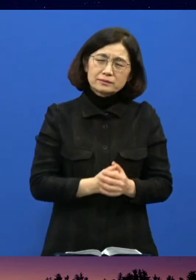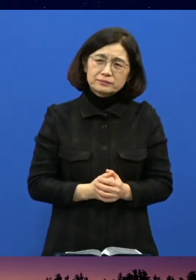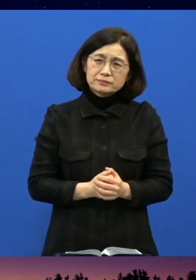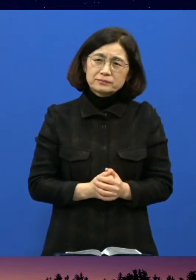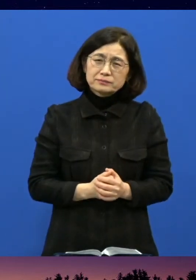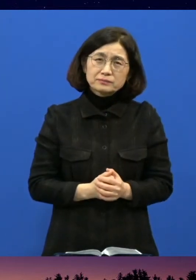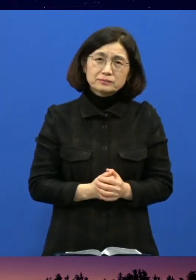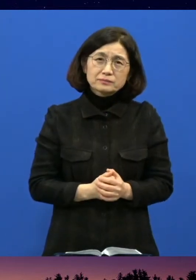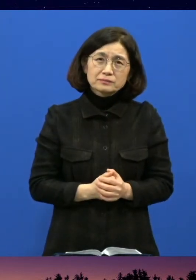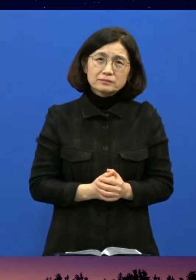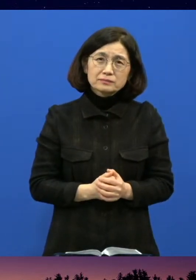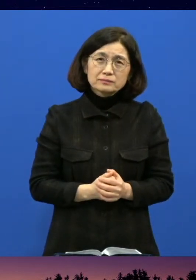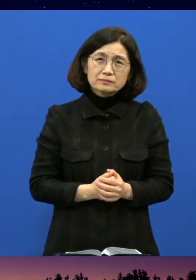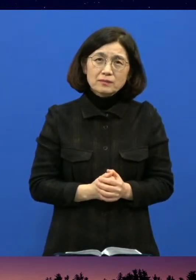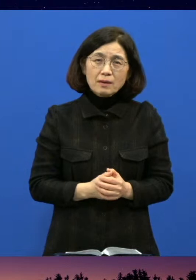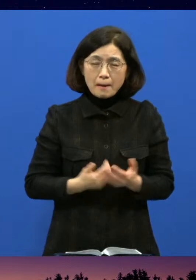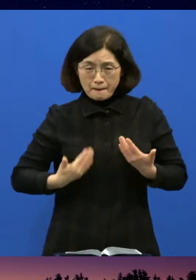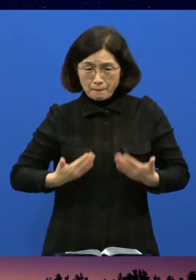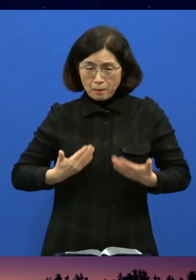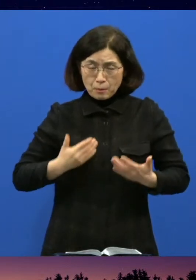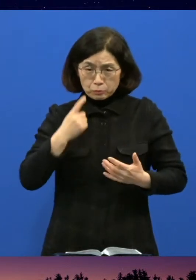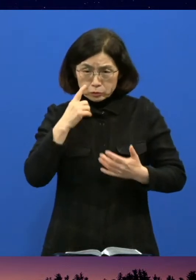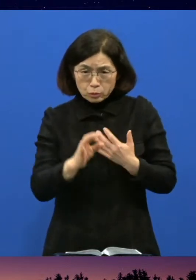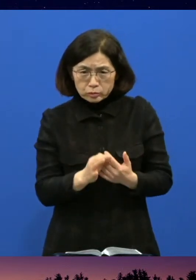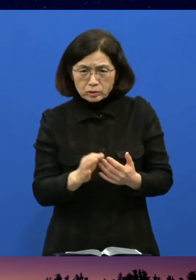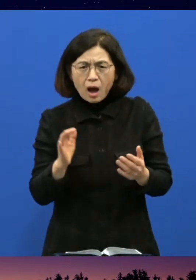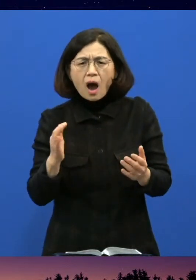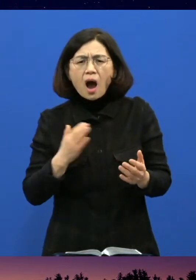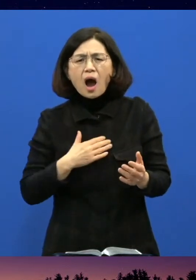뭐 빠지다 보면 기도를 놓쳐버려요. 기도는 늘 뒷전에.